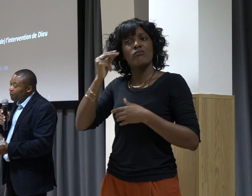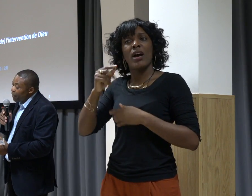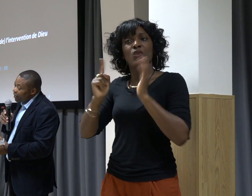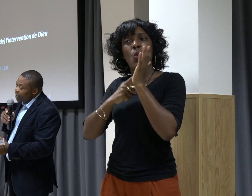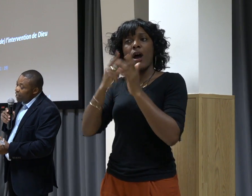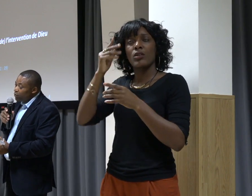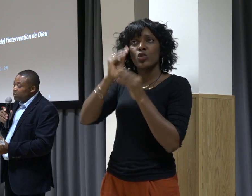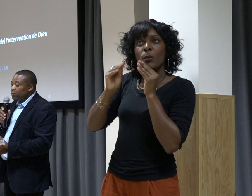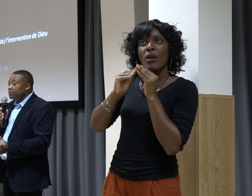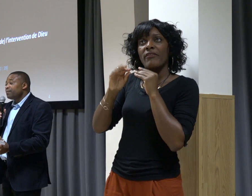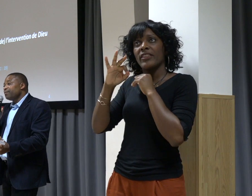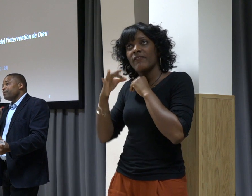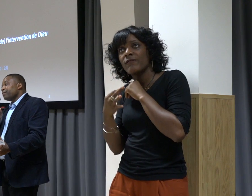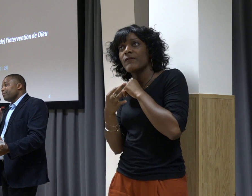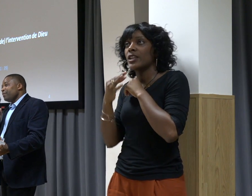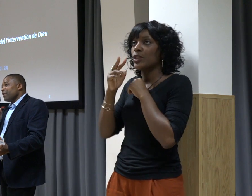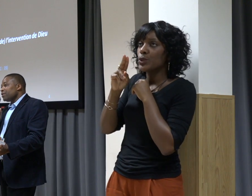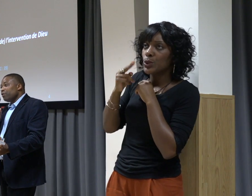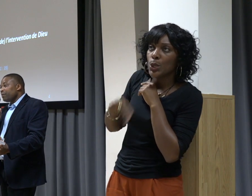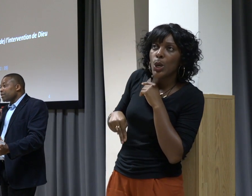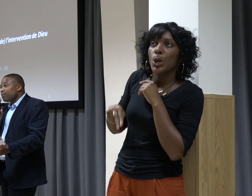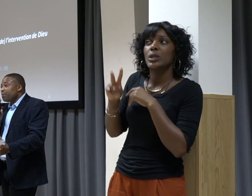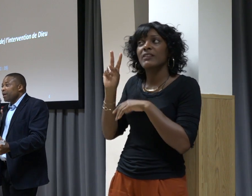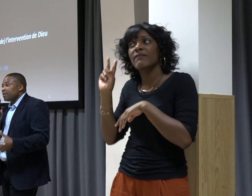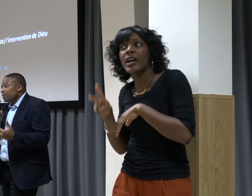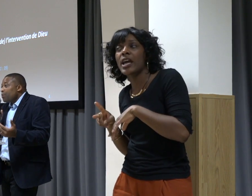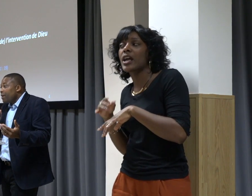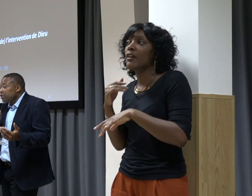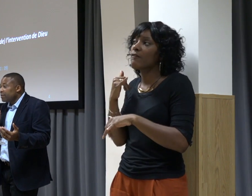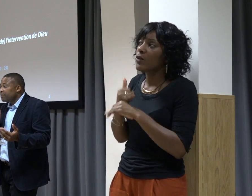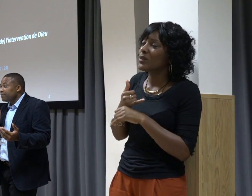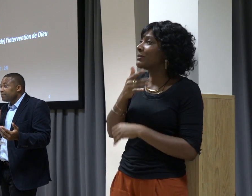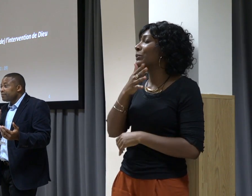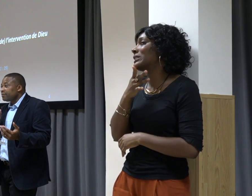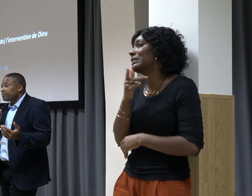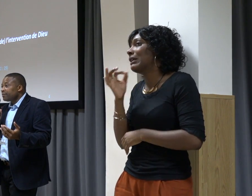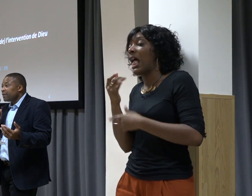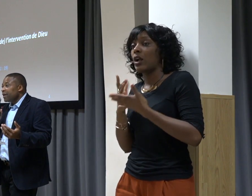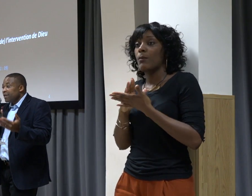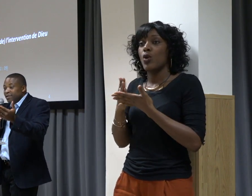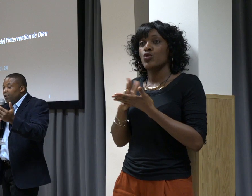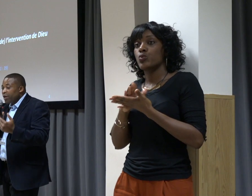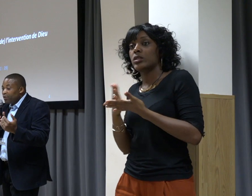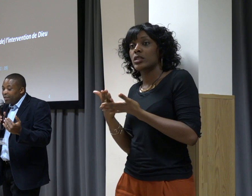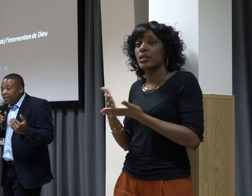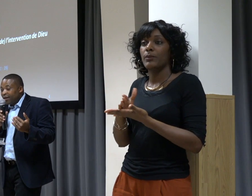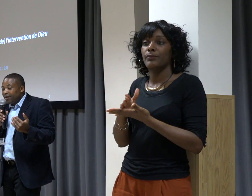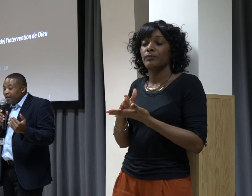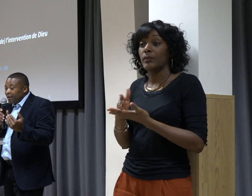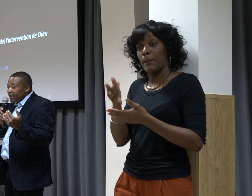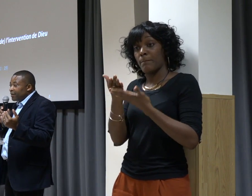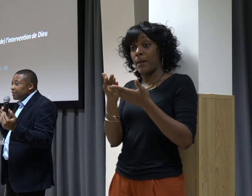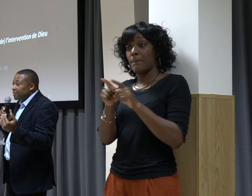situation et nous disons, Seigneur, vraiment, ça peut pas marcher. Ici, dans le cas de